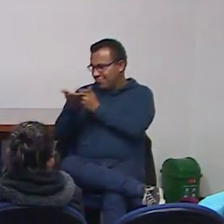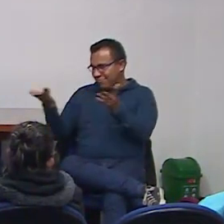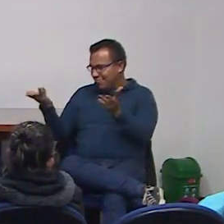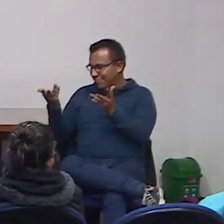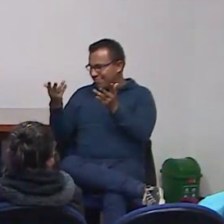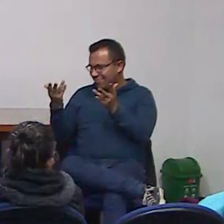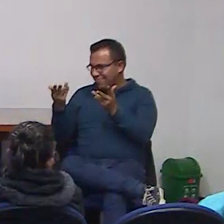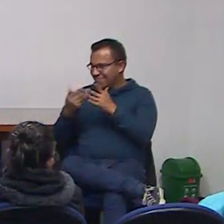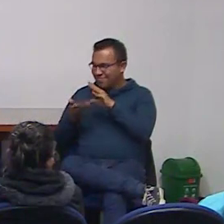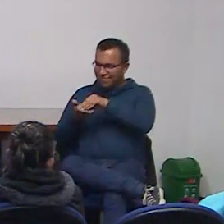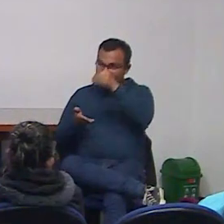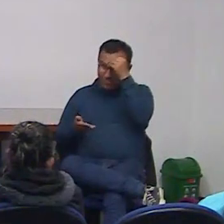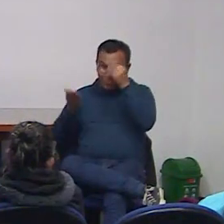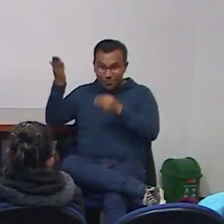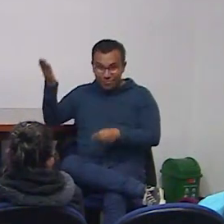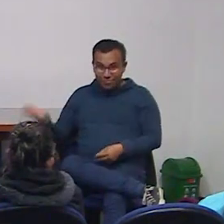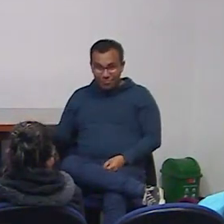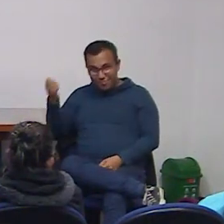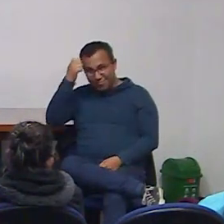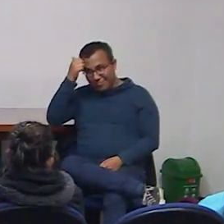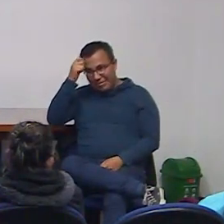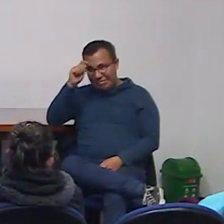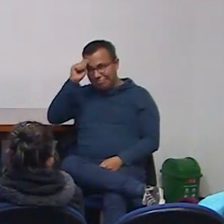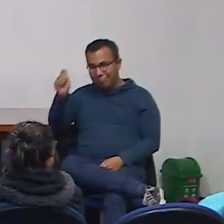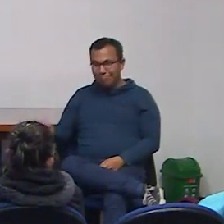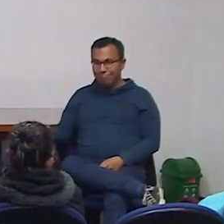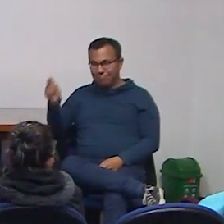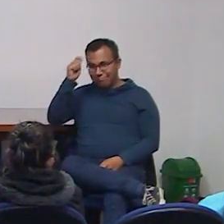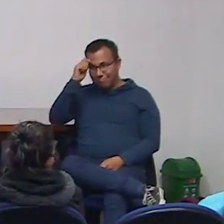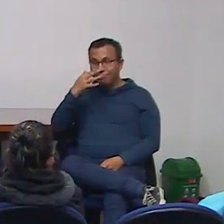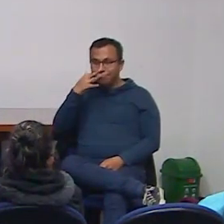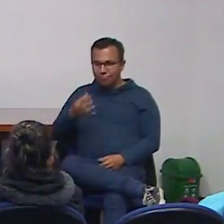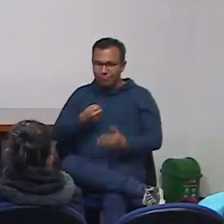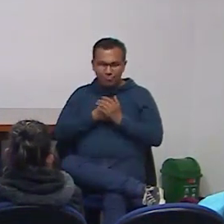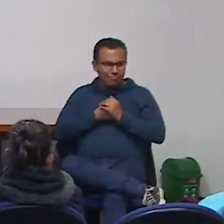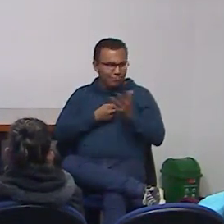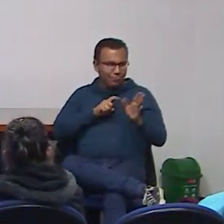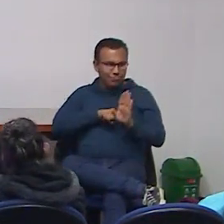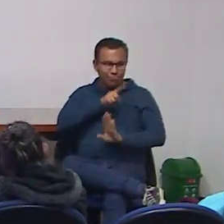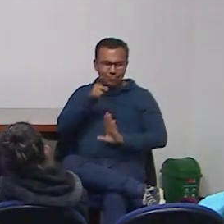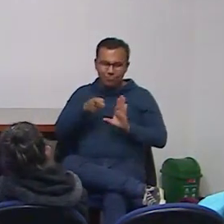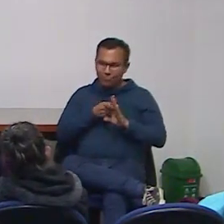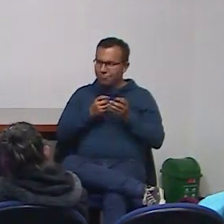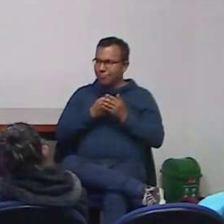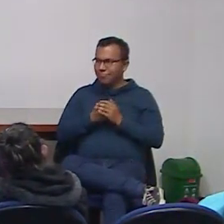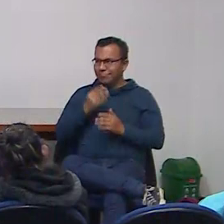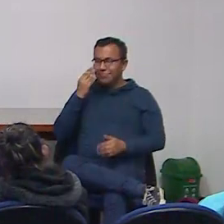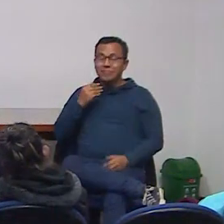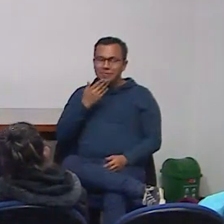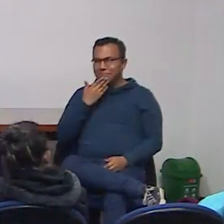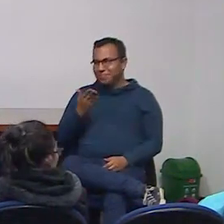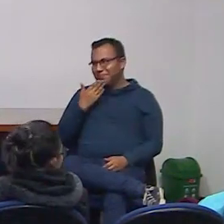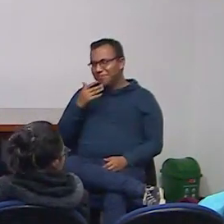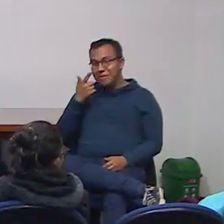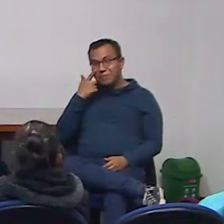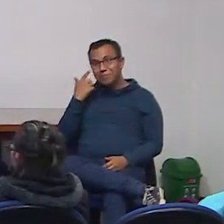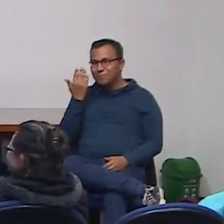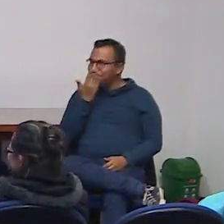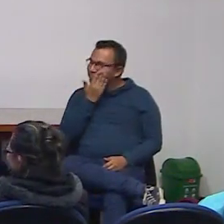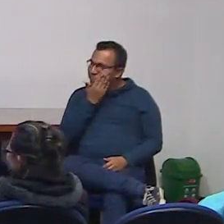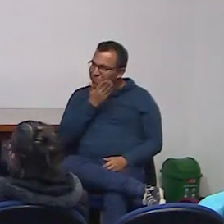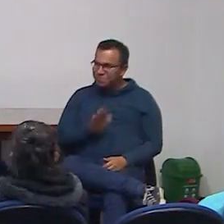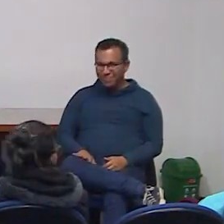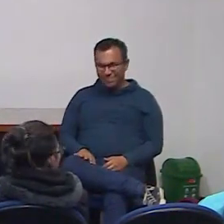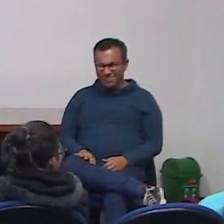montón sí tienen tremenda profe acá eh se los digo por experiencia propia entonces también cuña